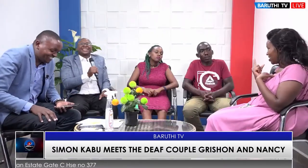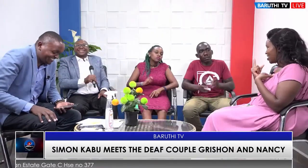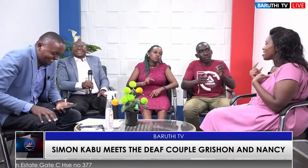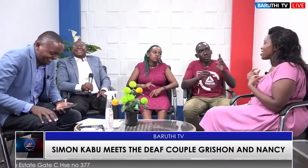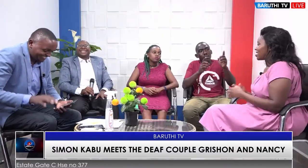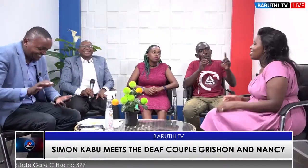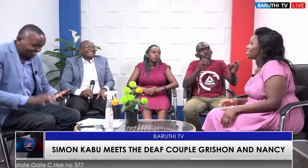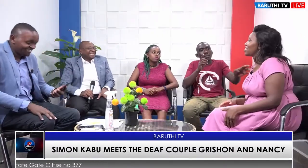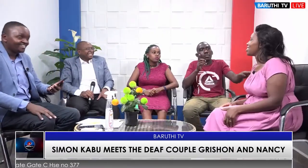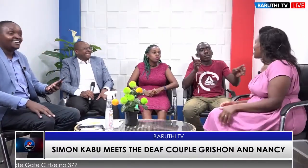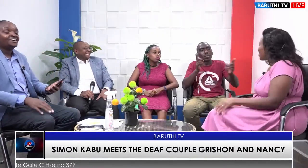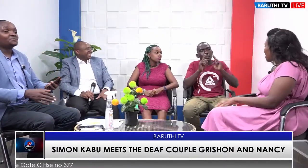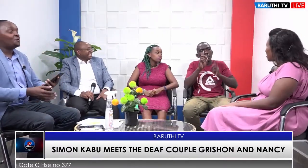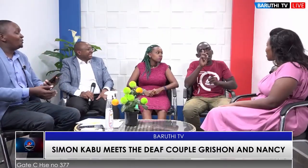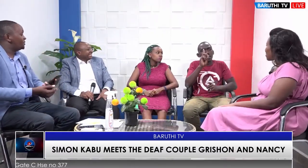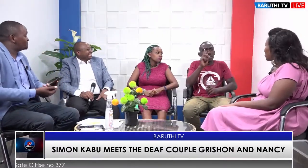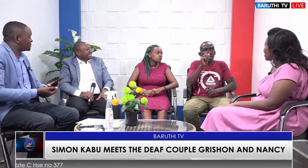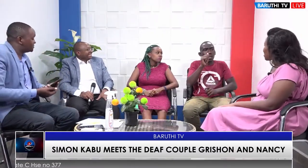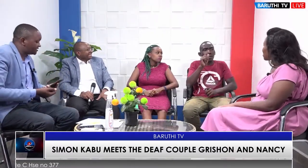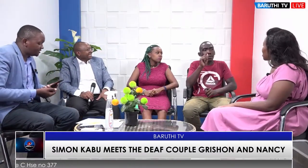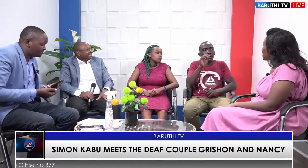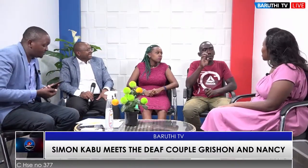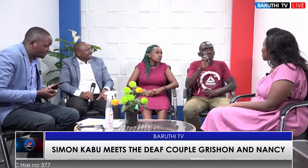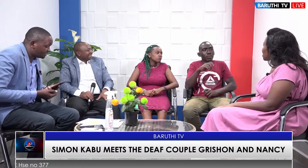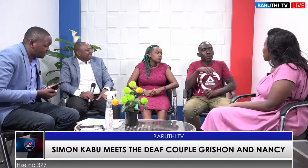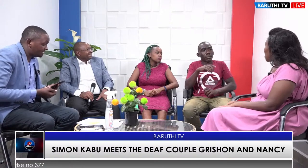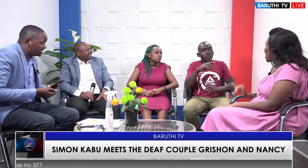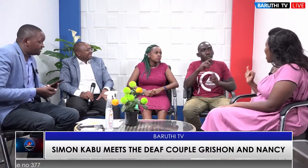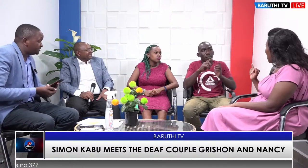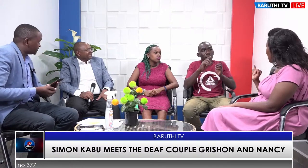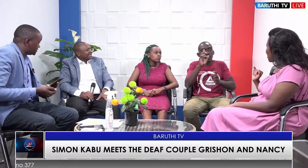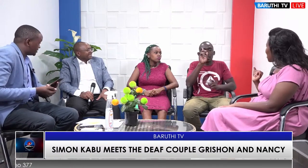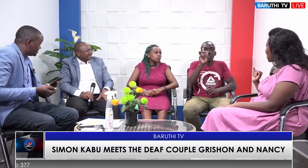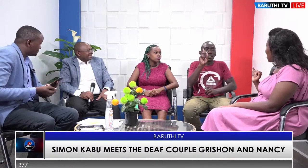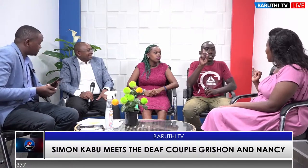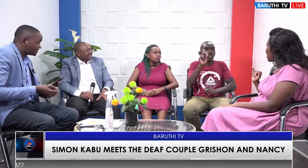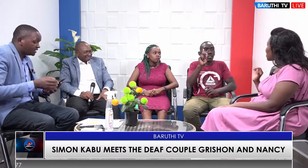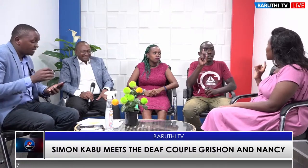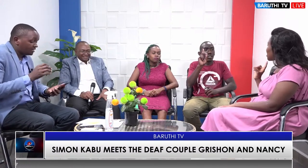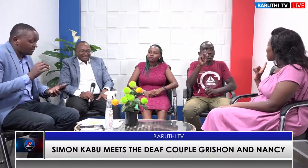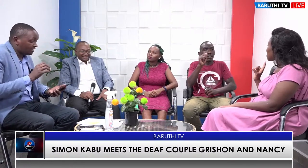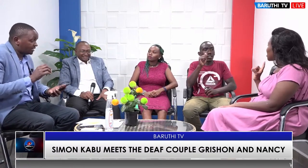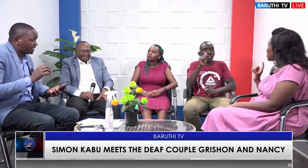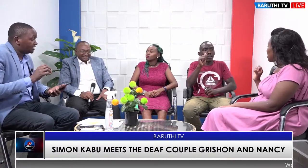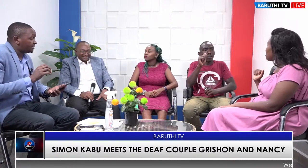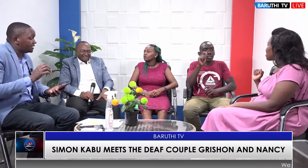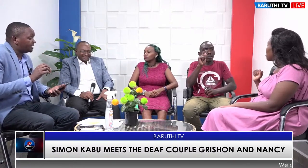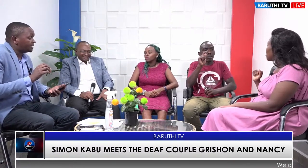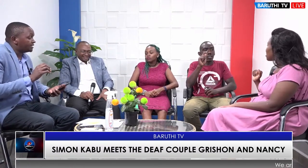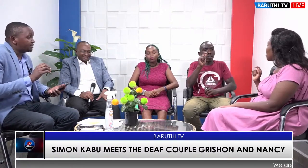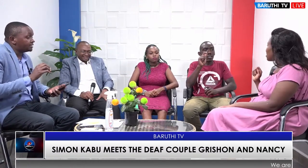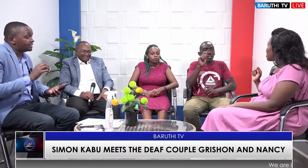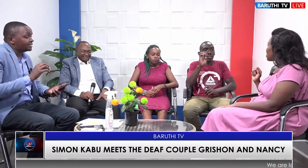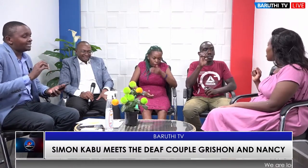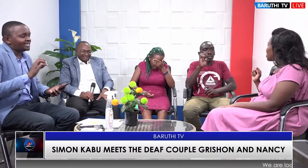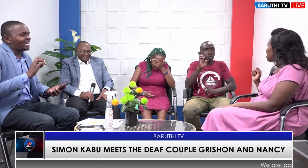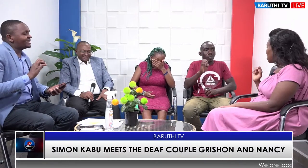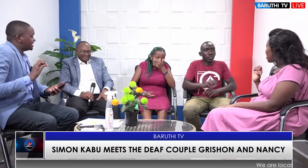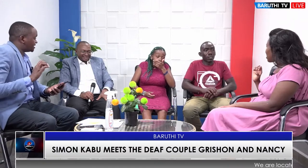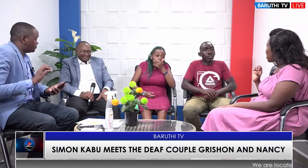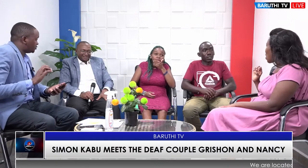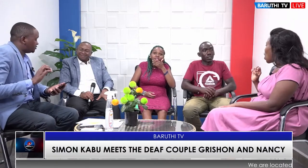truly appreciate. Na in fact kukutana hata ukiona tukicheza nikisema hivyo nasema ni vile tu na feel, una feel hata ni